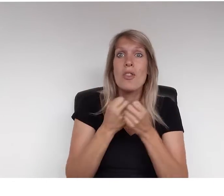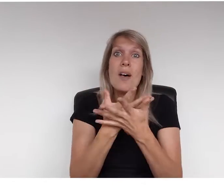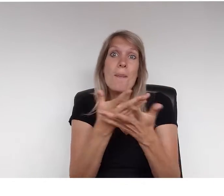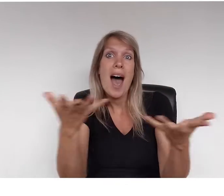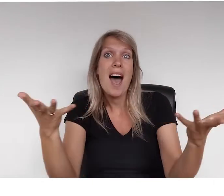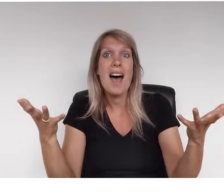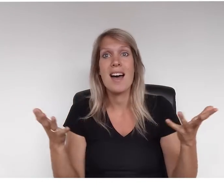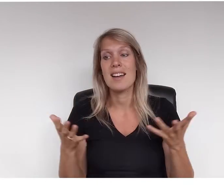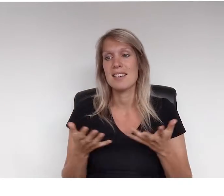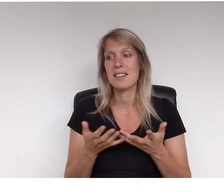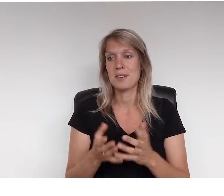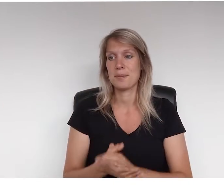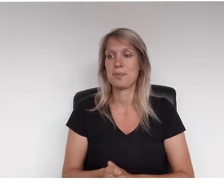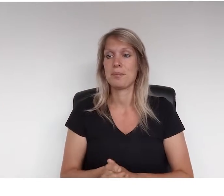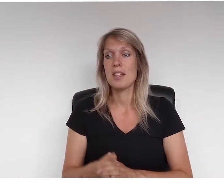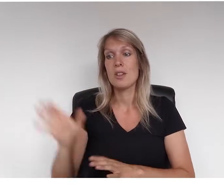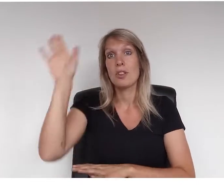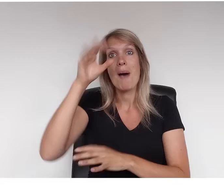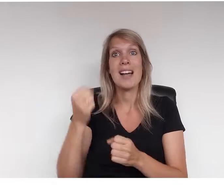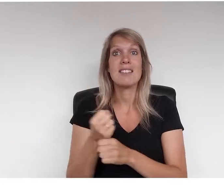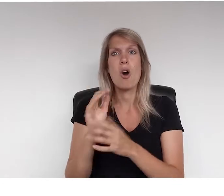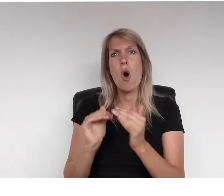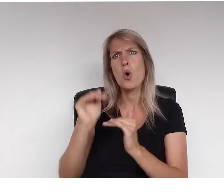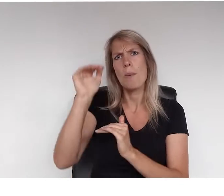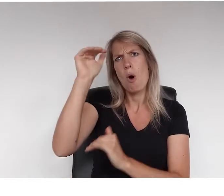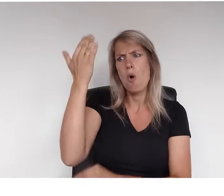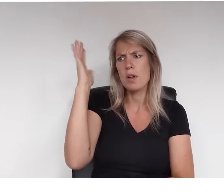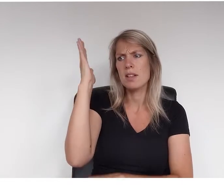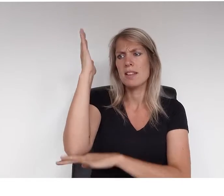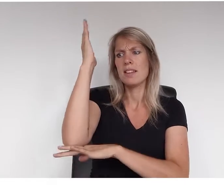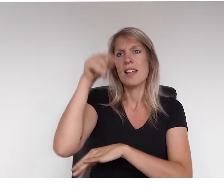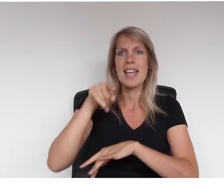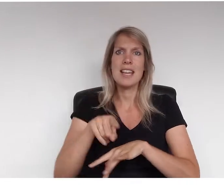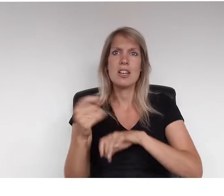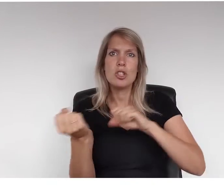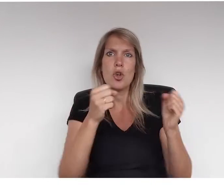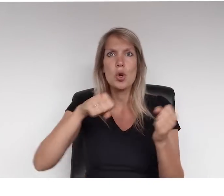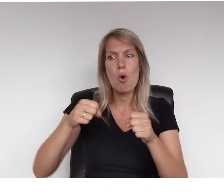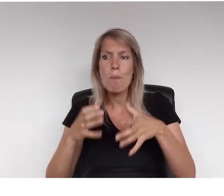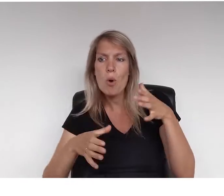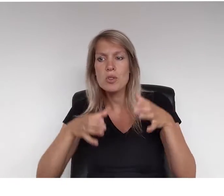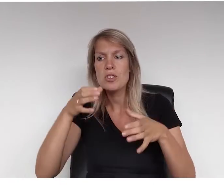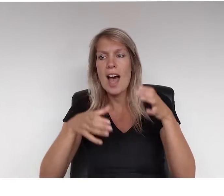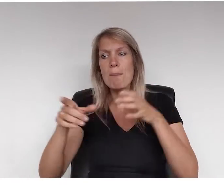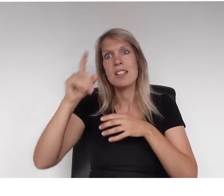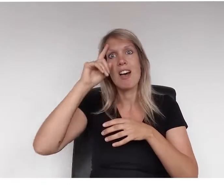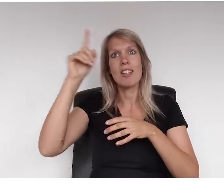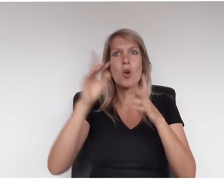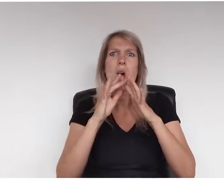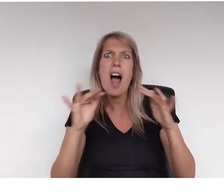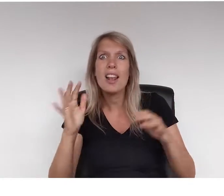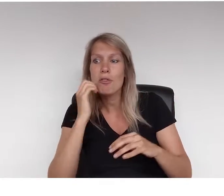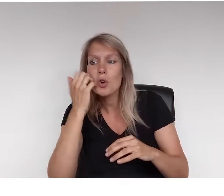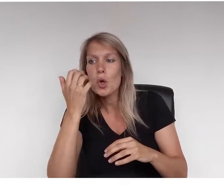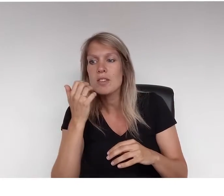zo wonderbaar. God maakte hoge bomen in het junglebos. Hij